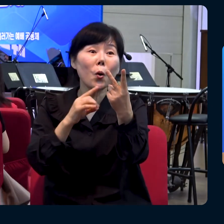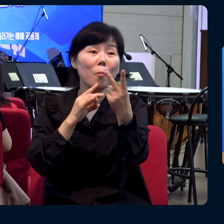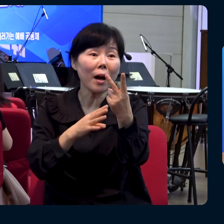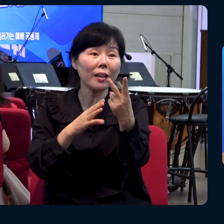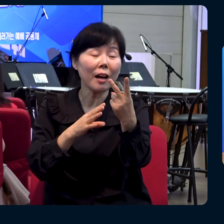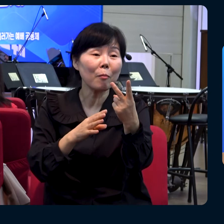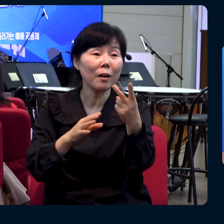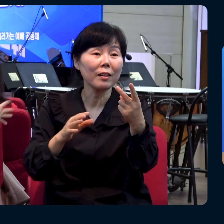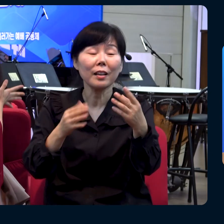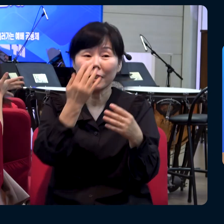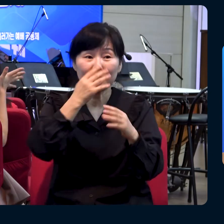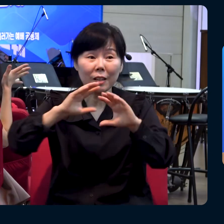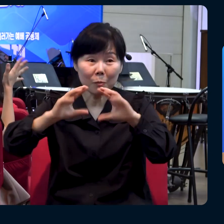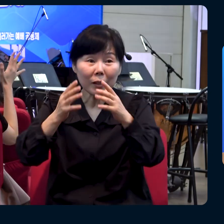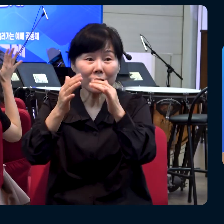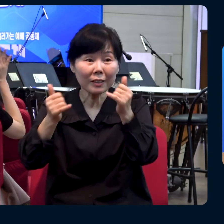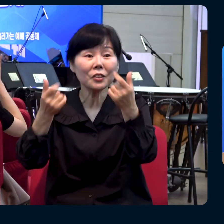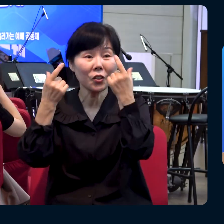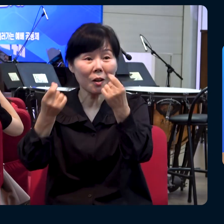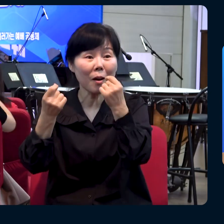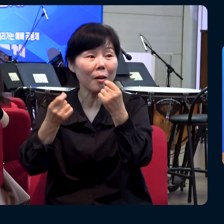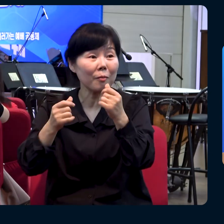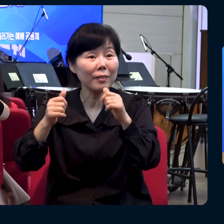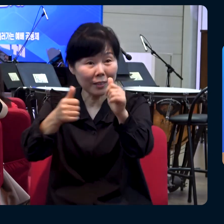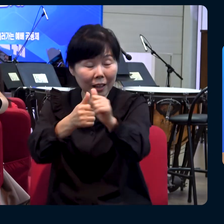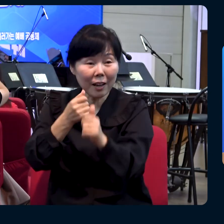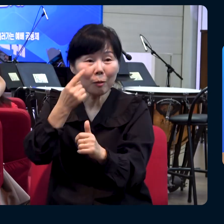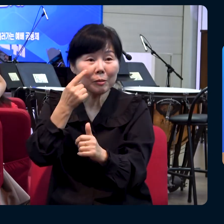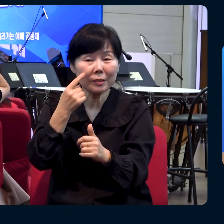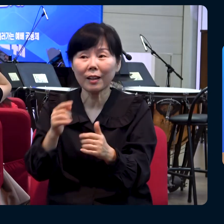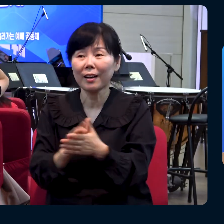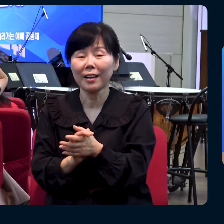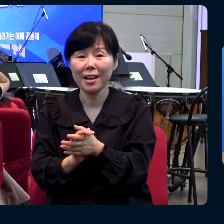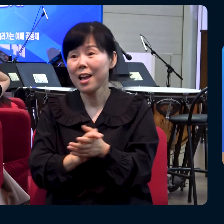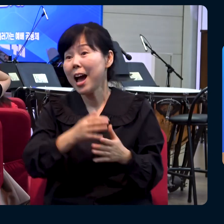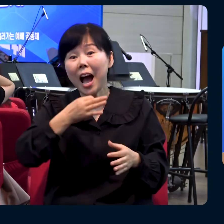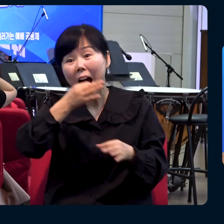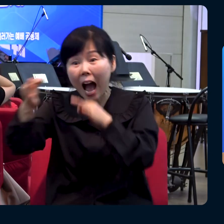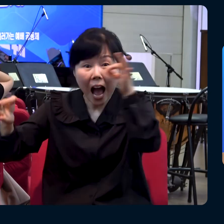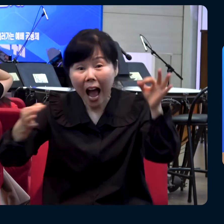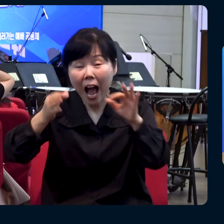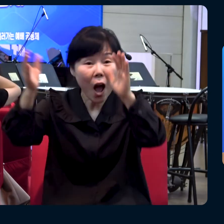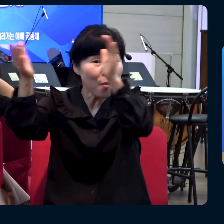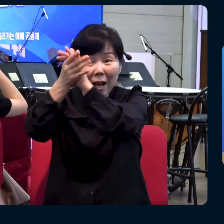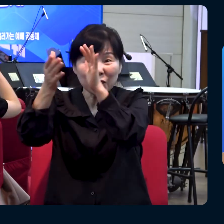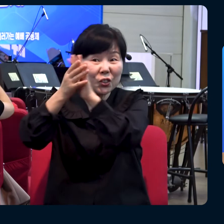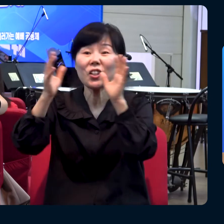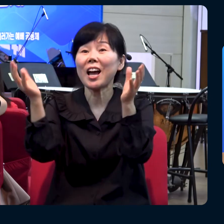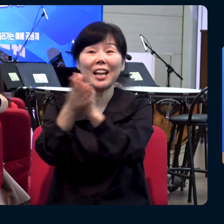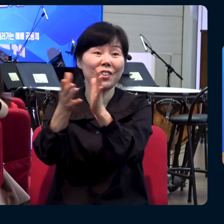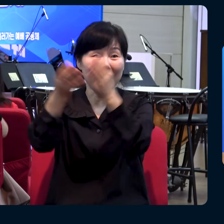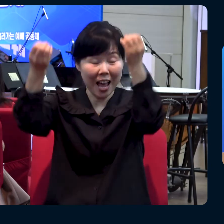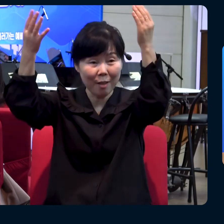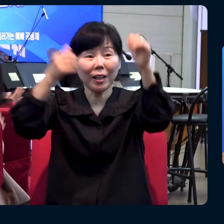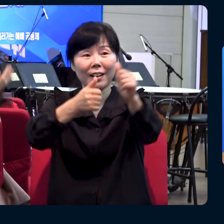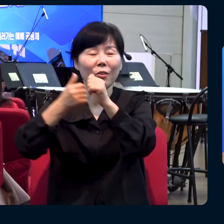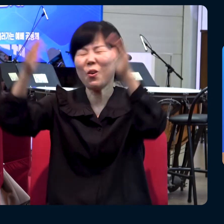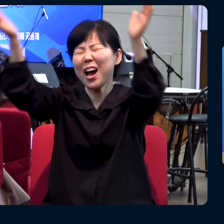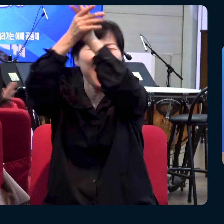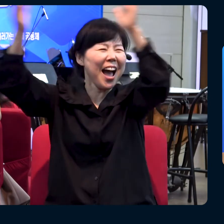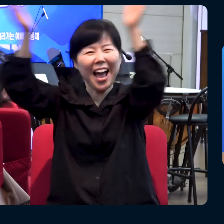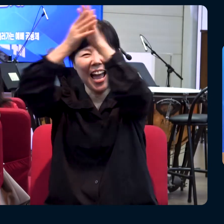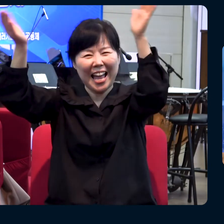거를 이스라엘 백성들에서 2초만 하실 수 있겠죠? 딱 2초만 한 겁니다. 함성 소리와 박수와 할렐루야